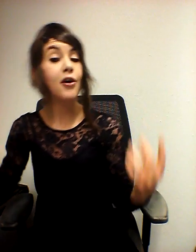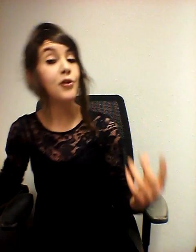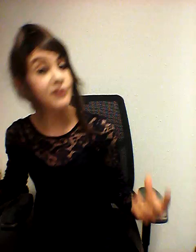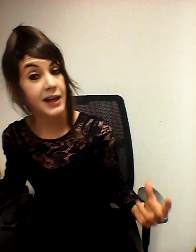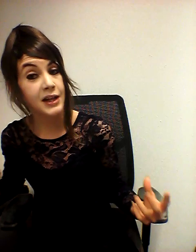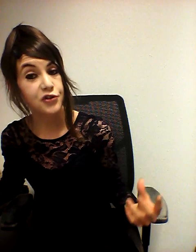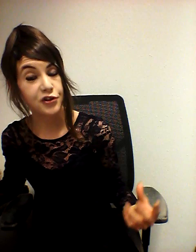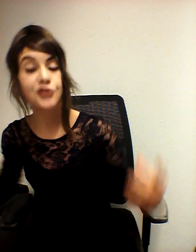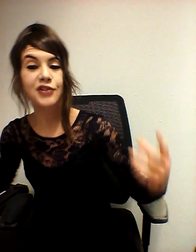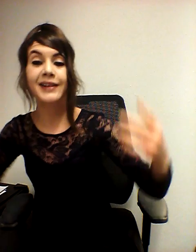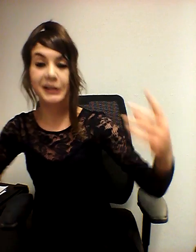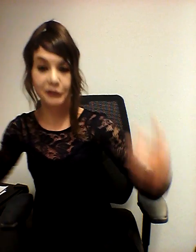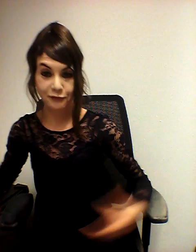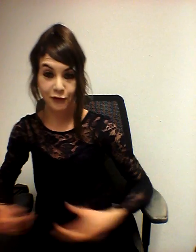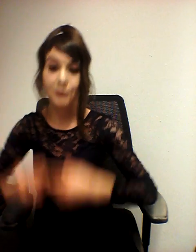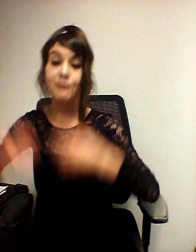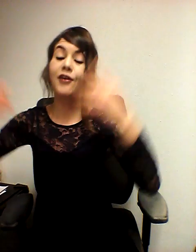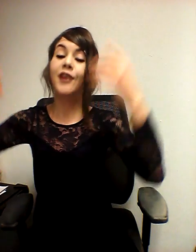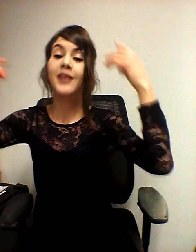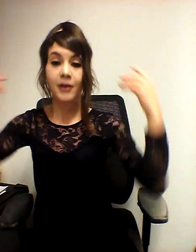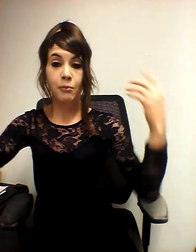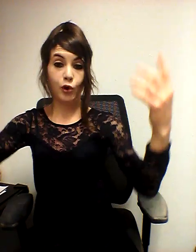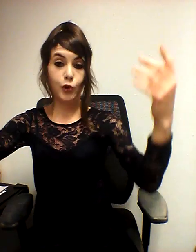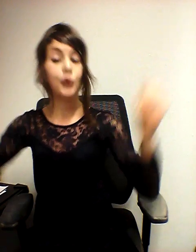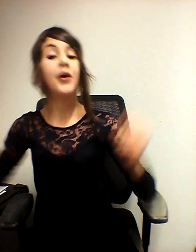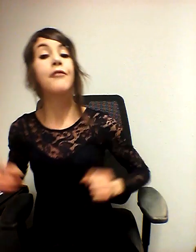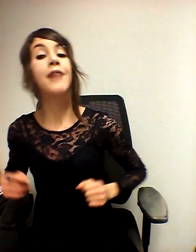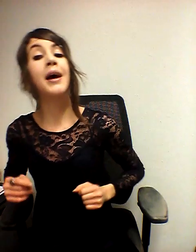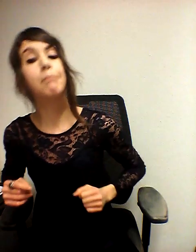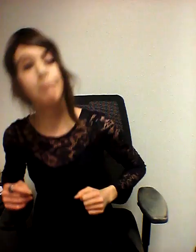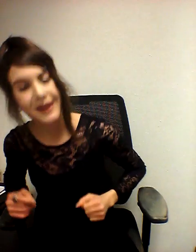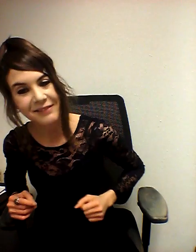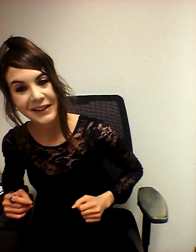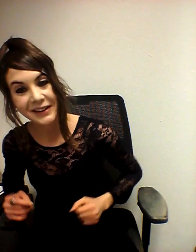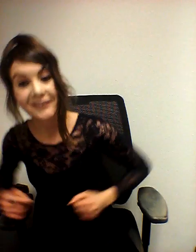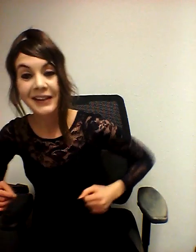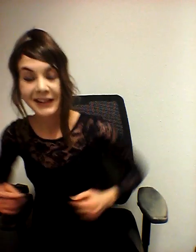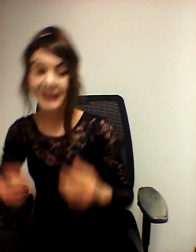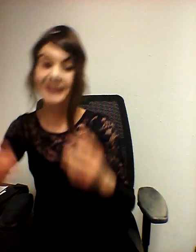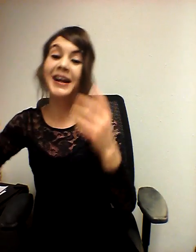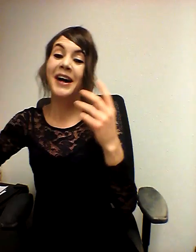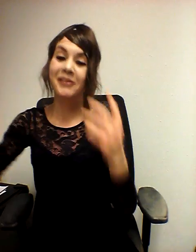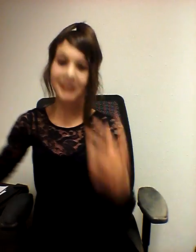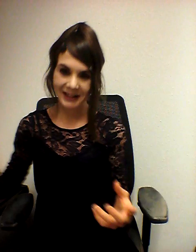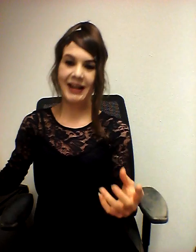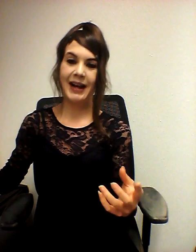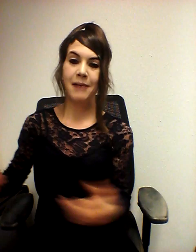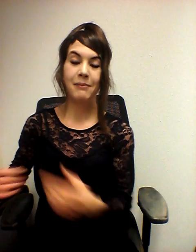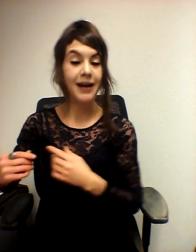ook deze zijn in de vorm van molecuul verbindingen in jouw lichaam